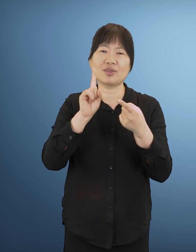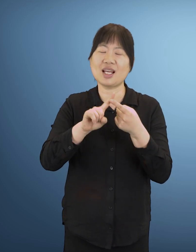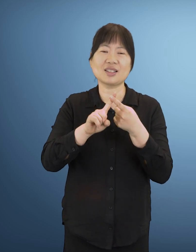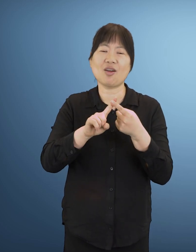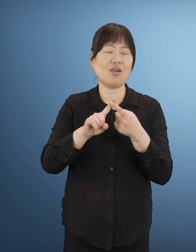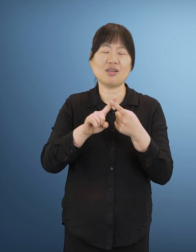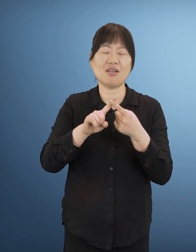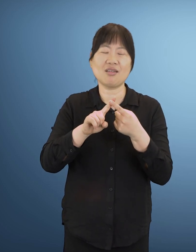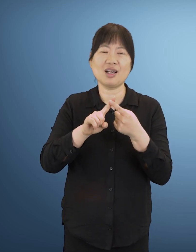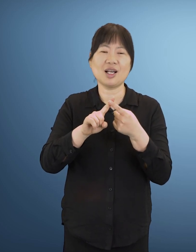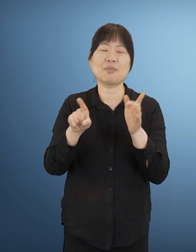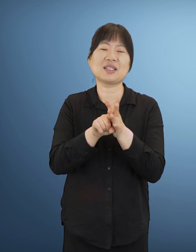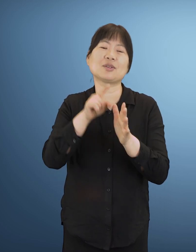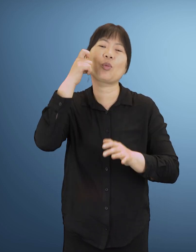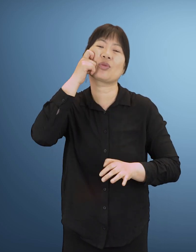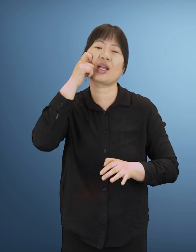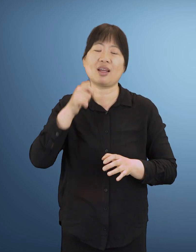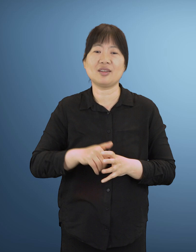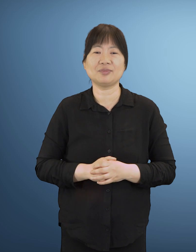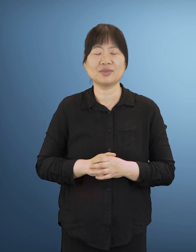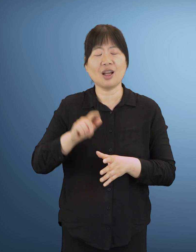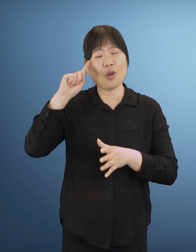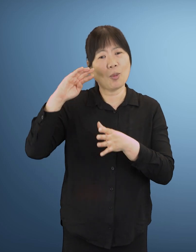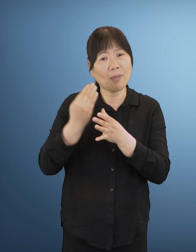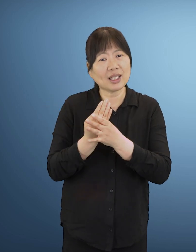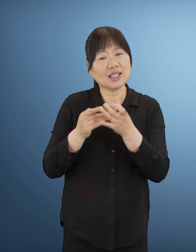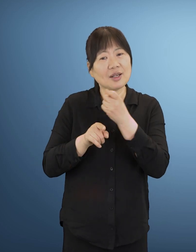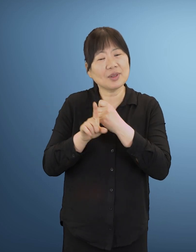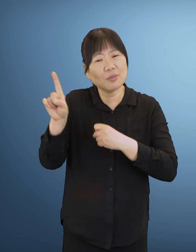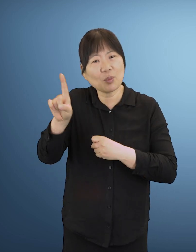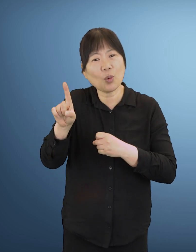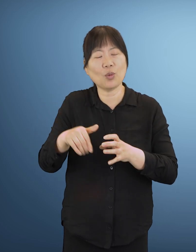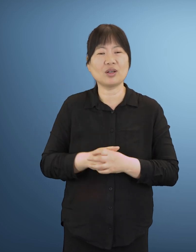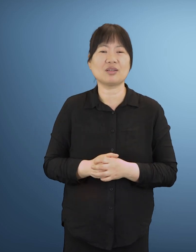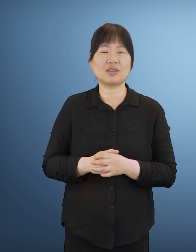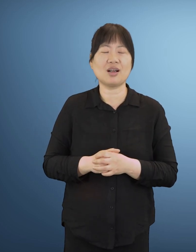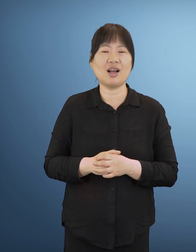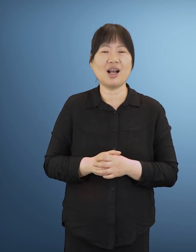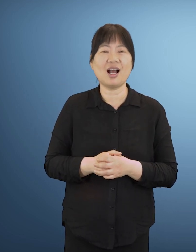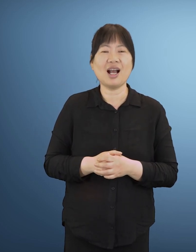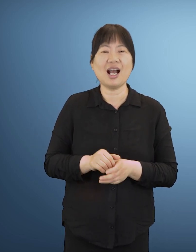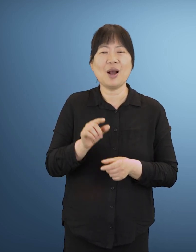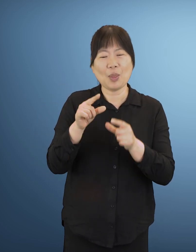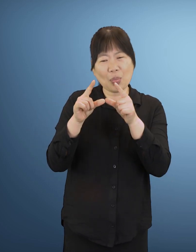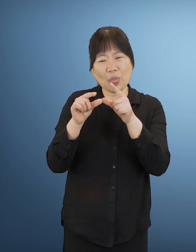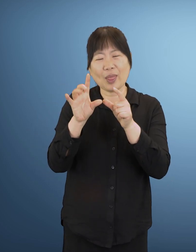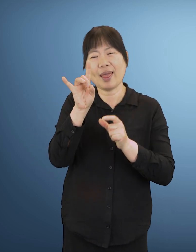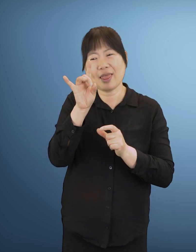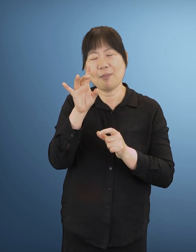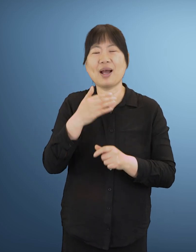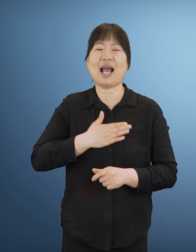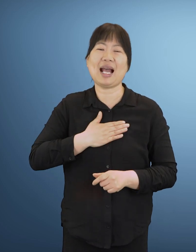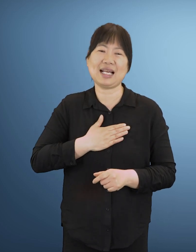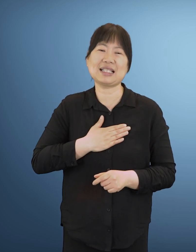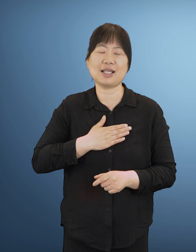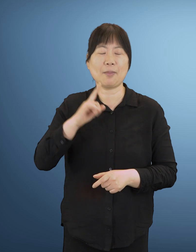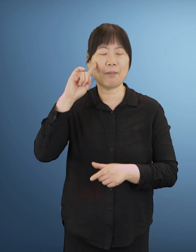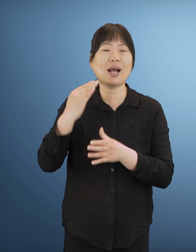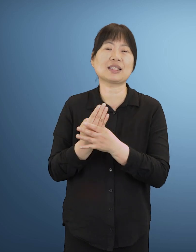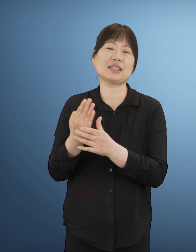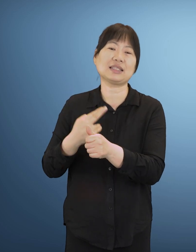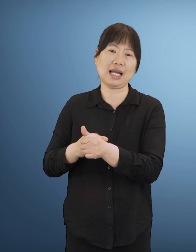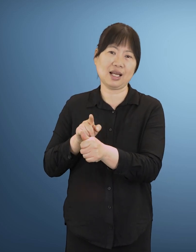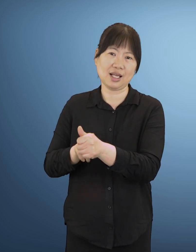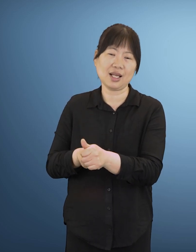박사라는 게 뭐죠? 박사라는 것은 다 아는 게 박사가 아니고 그것밖에 모르는 게 박사예요. 사실은